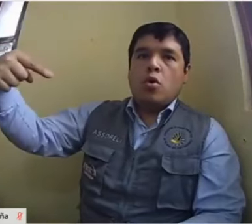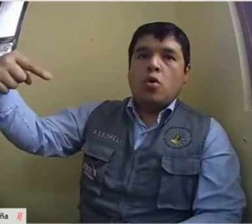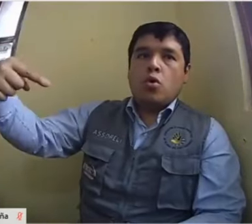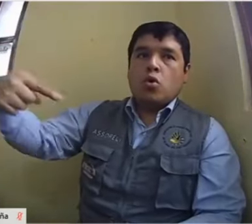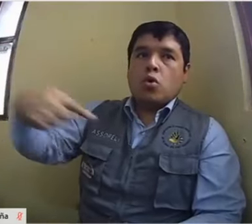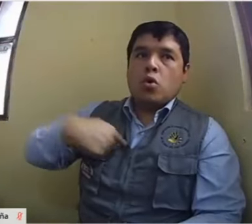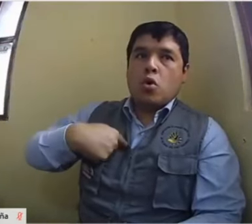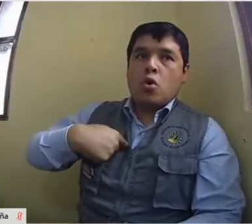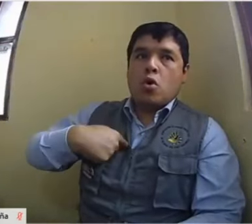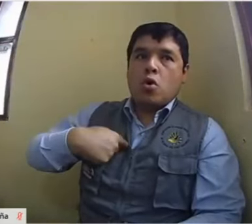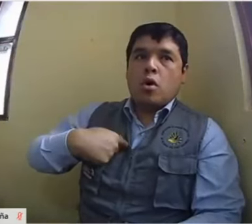O con el índice.